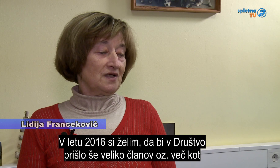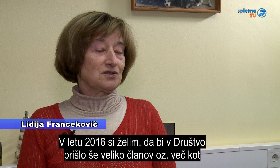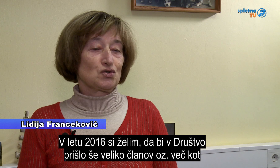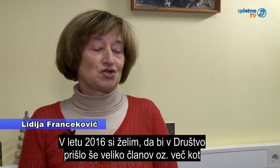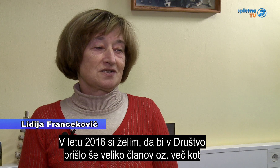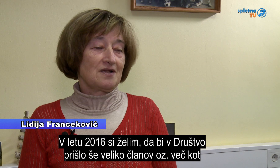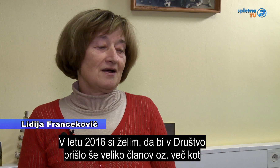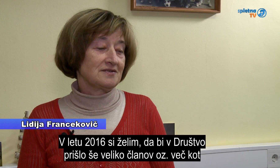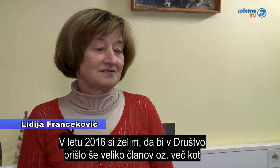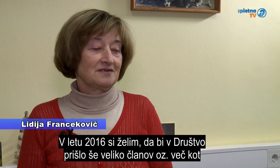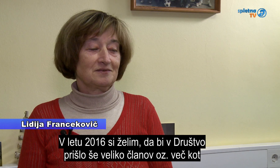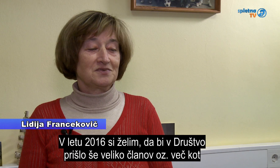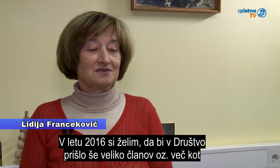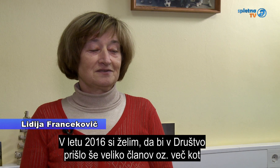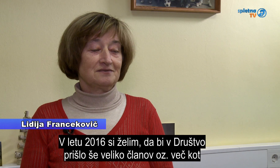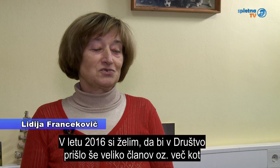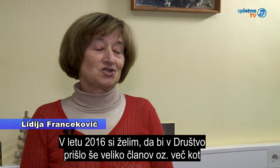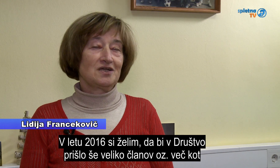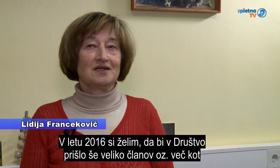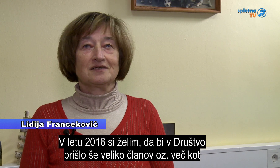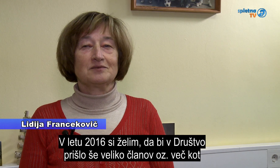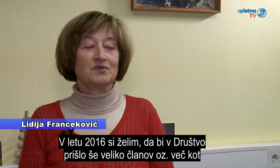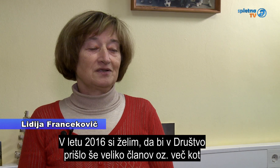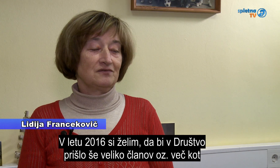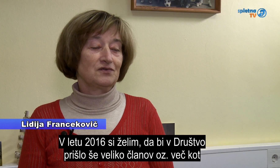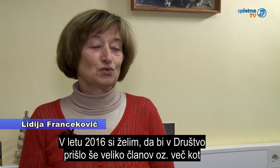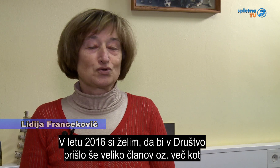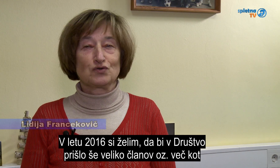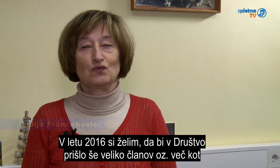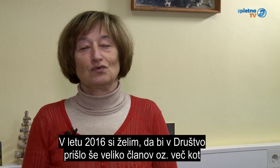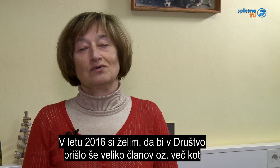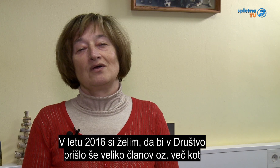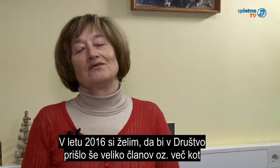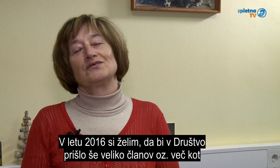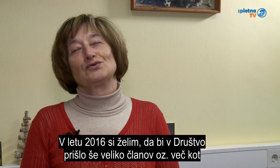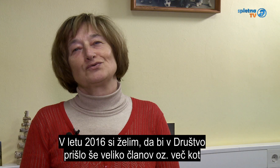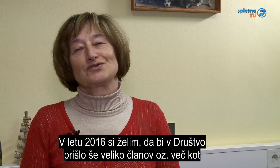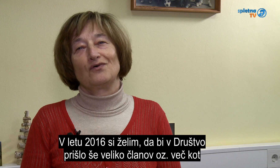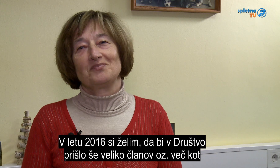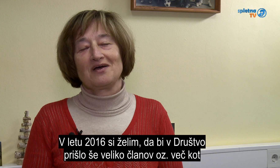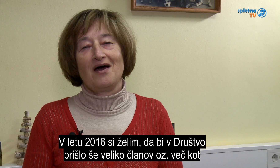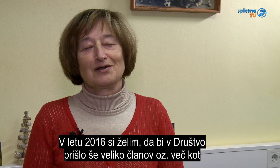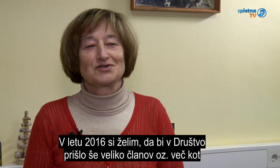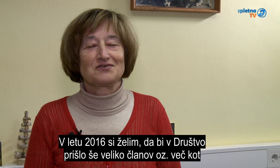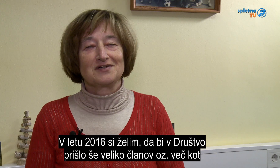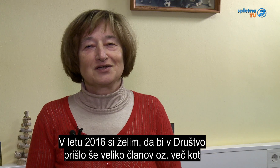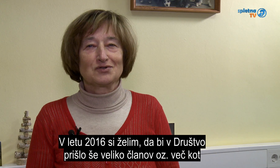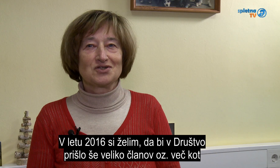2016 bi želela, da bi v društvu v društvo prihajalo še veliko